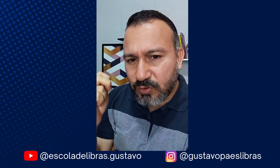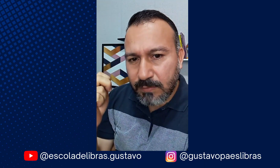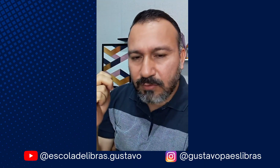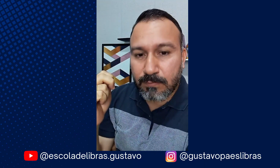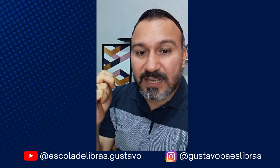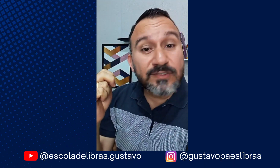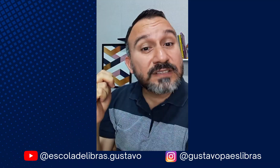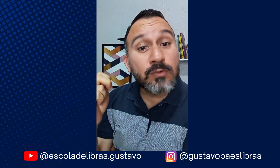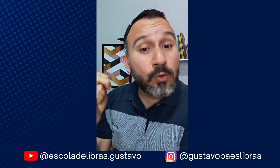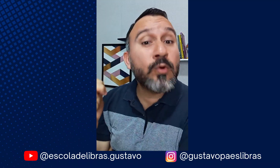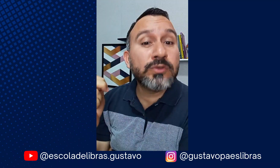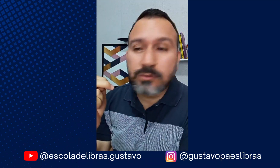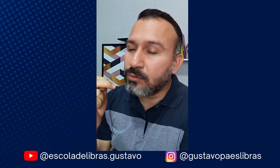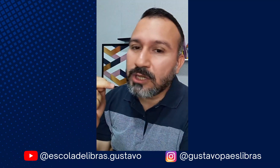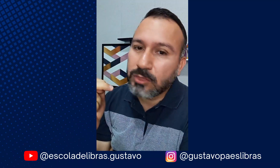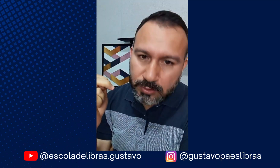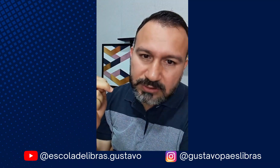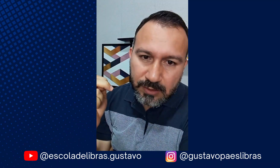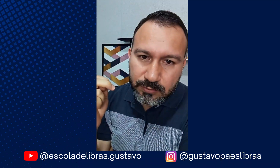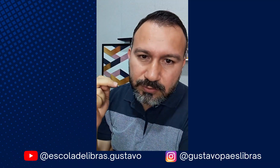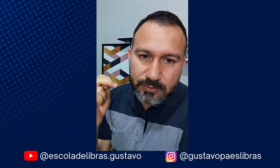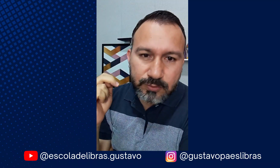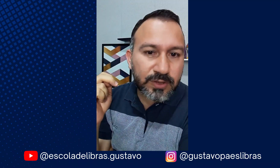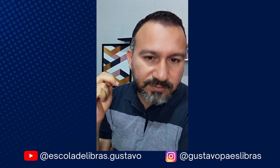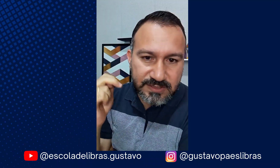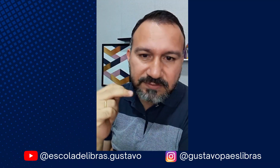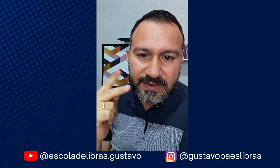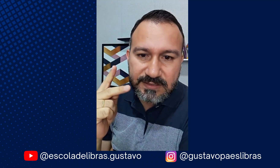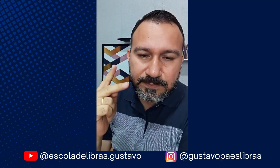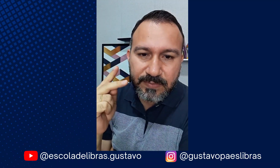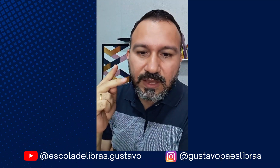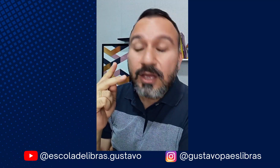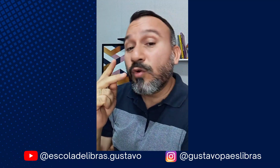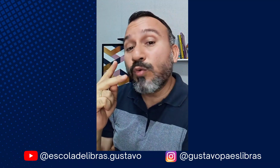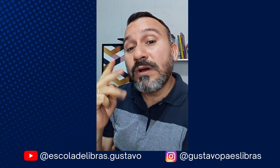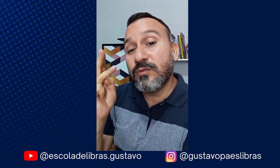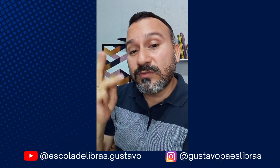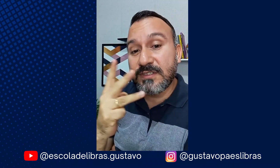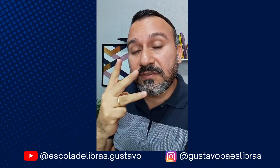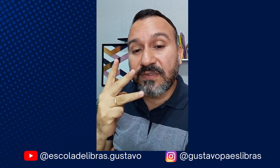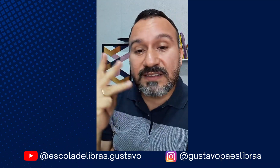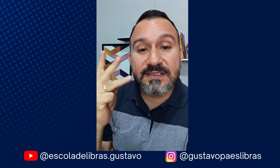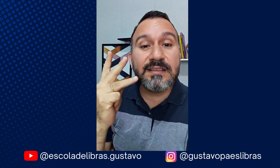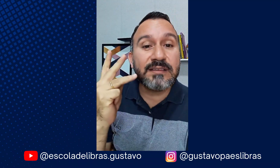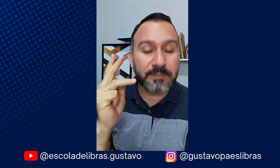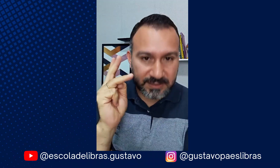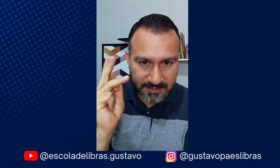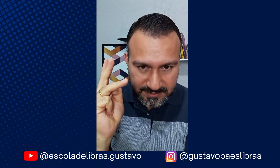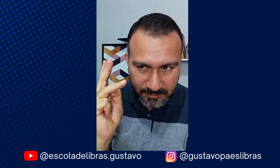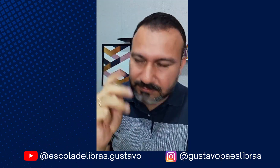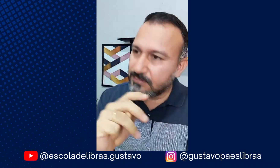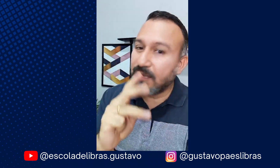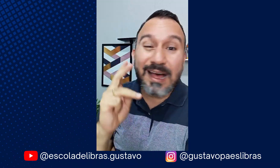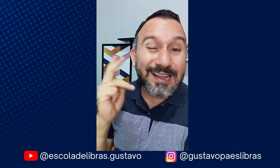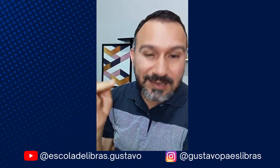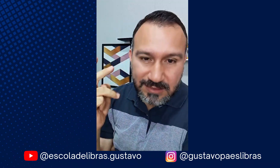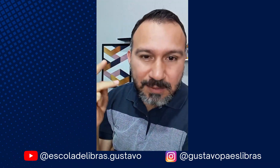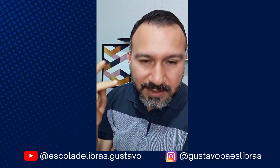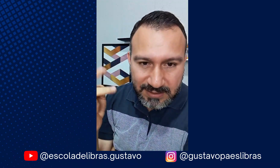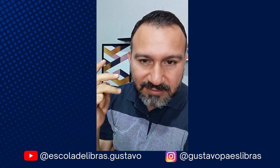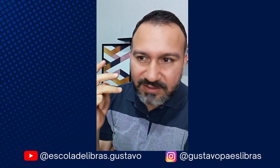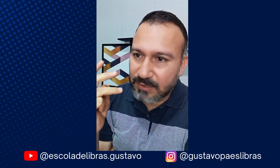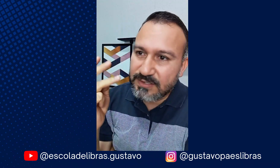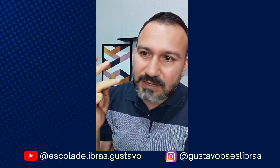está na sua mão, mas você tem um controle total do que você faz. Quando você faz interpretação, além